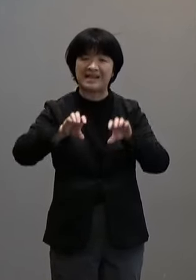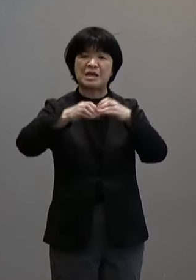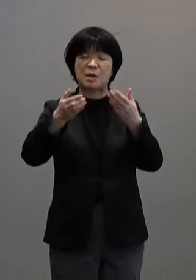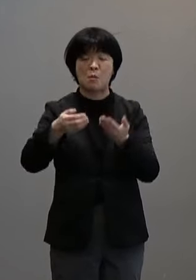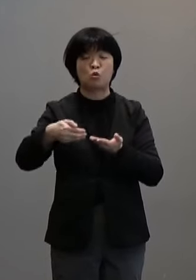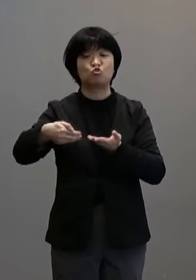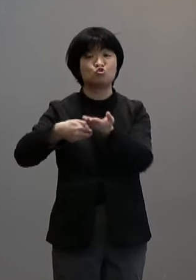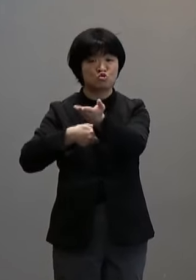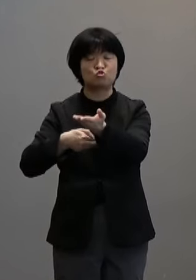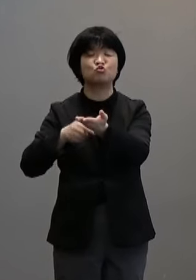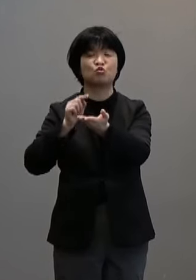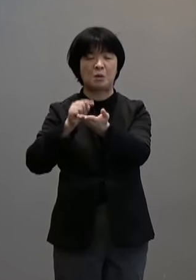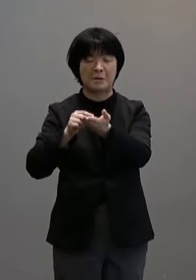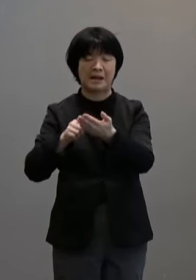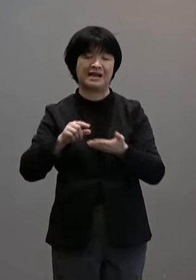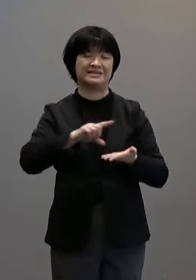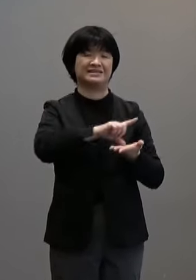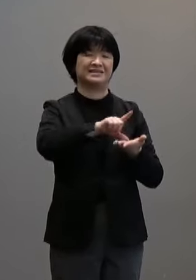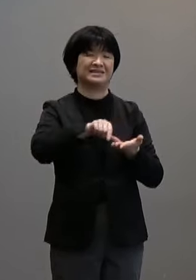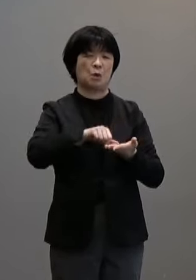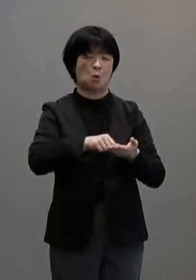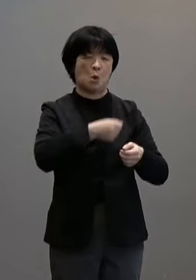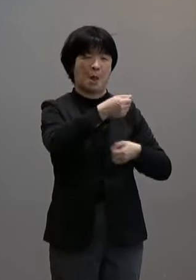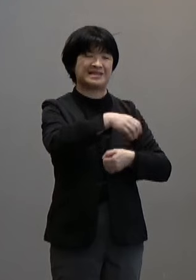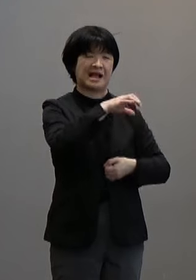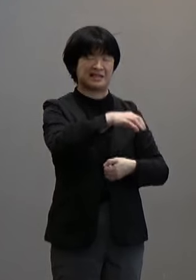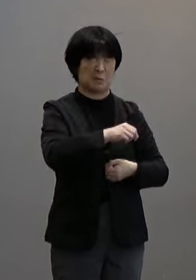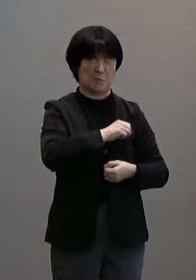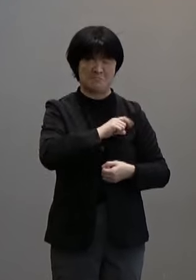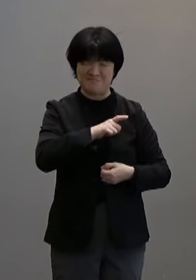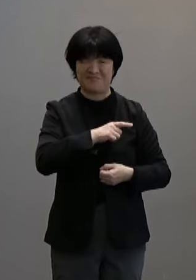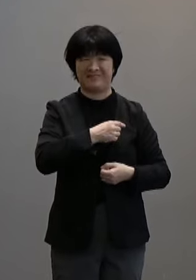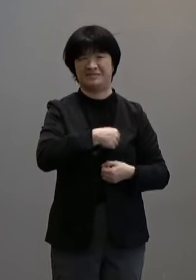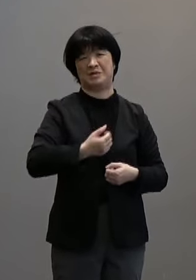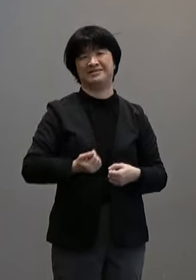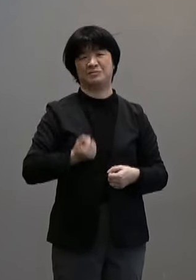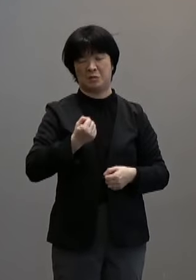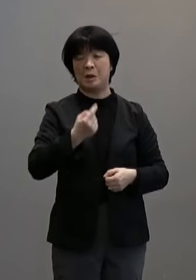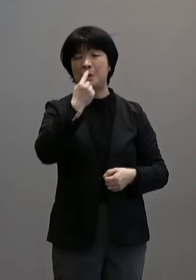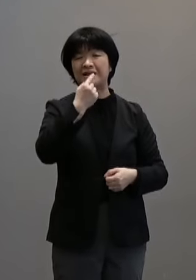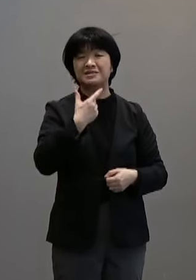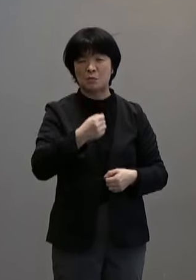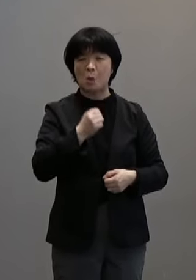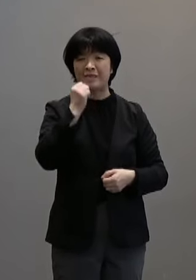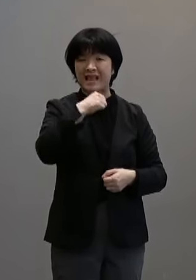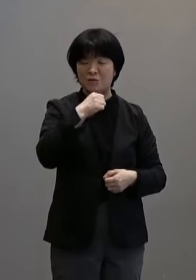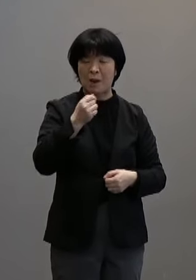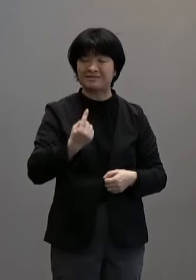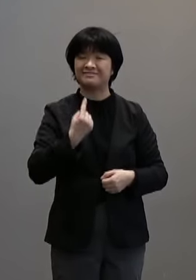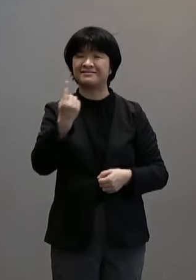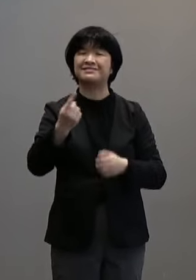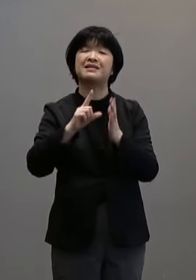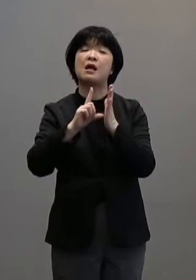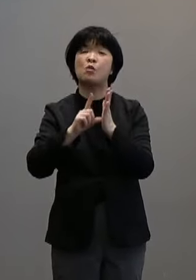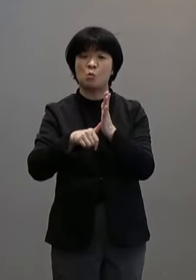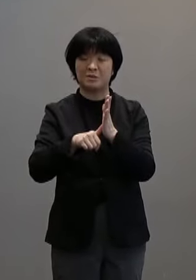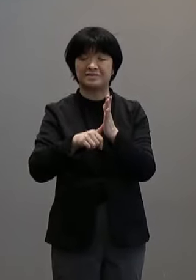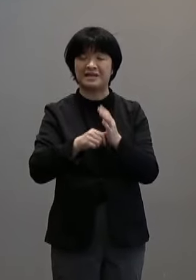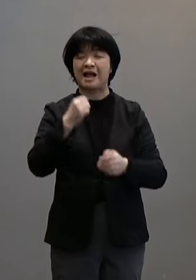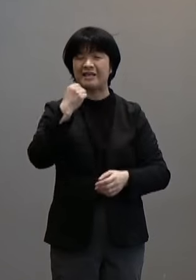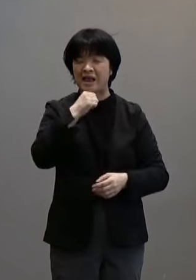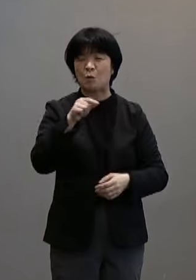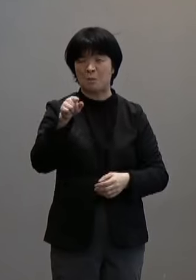ね、非常に地元の産地も積極的でありますし、私も昨年台湾に、行った際もですね、台湾